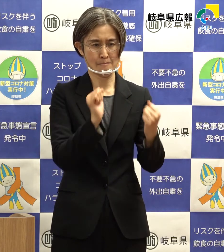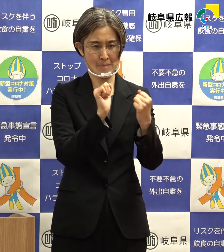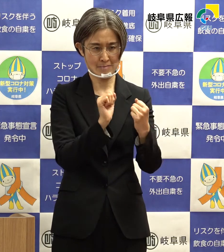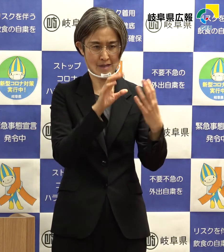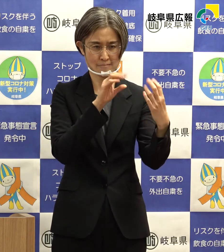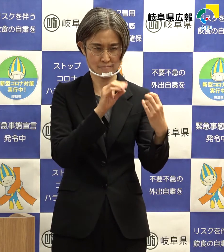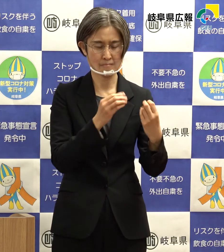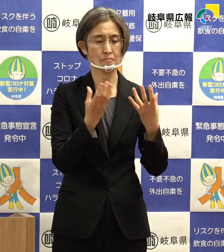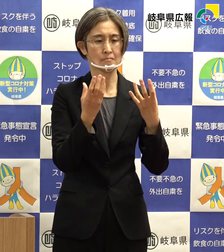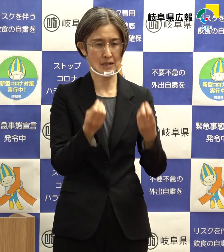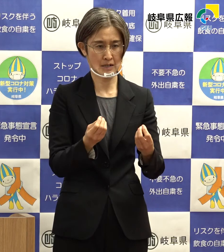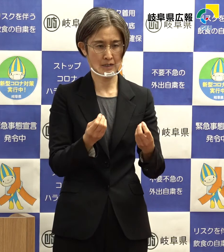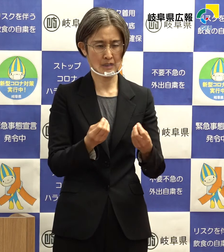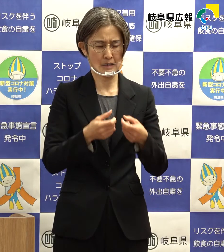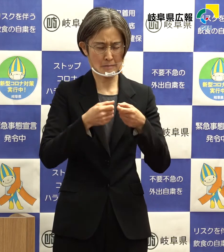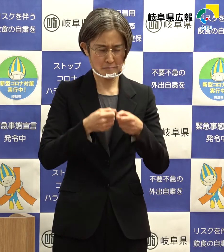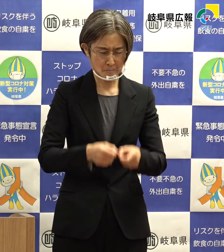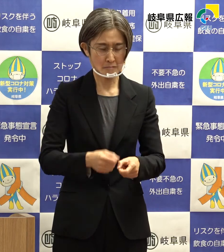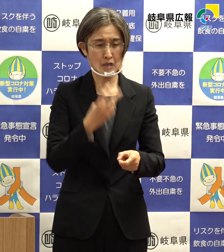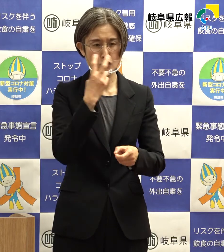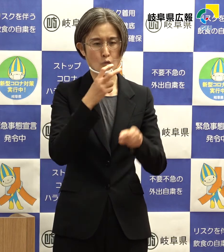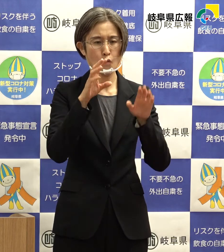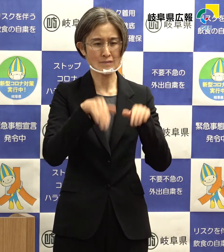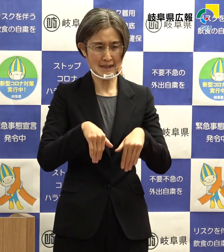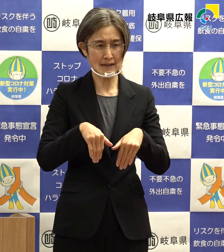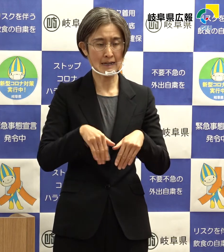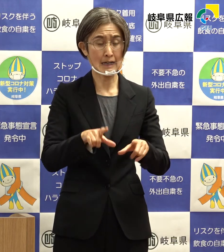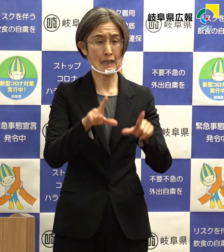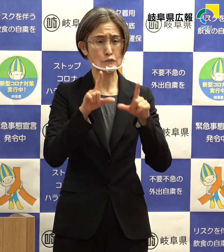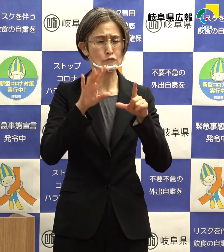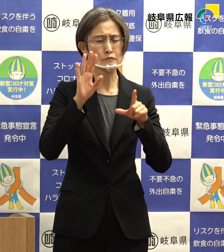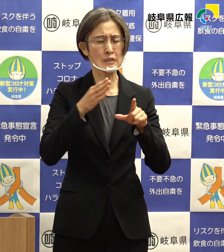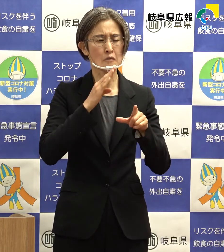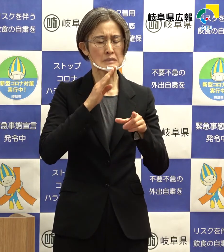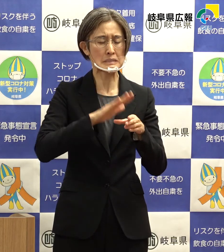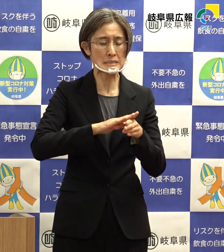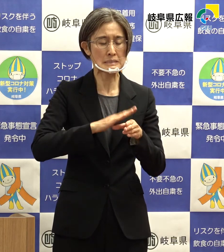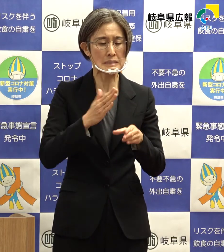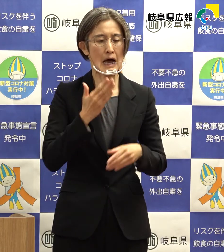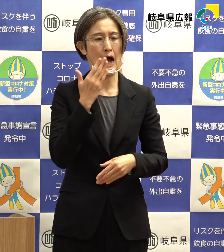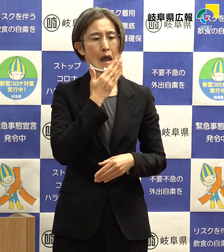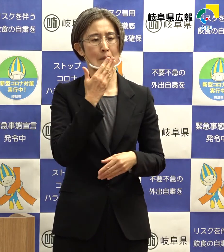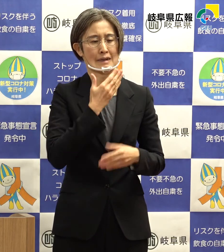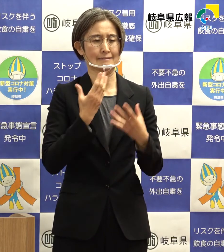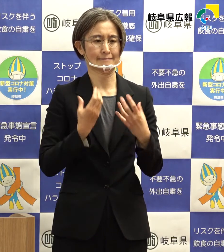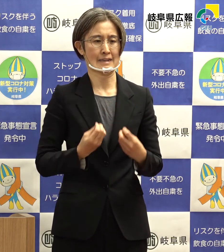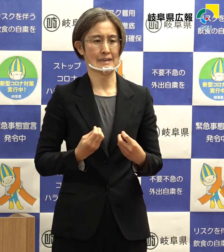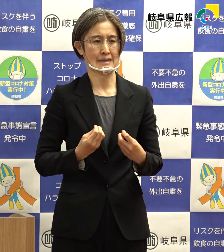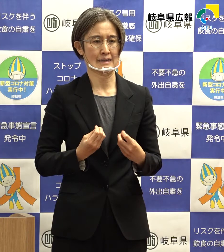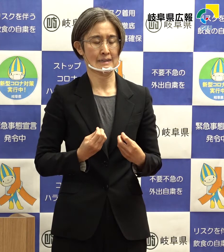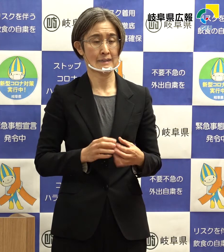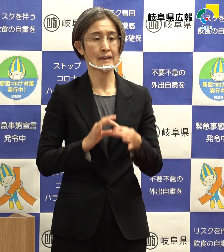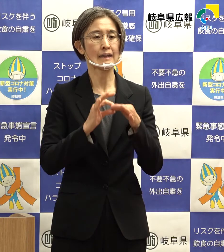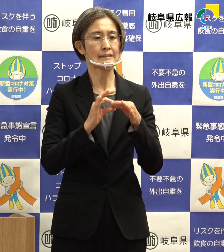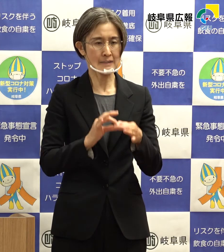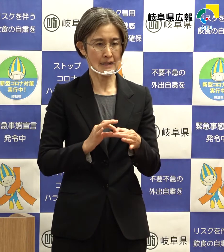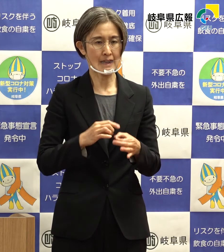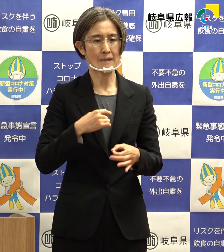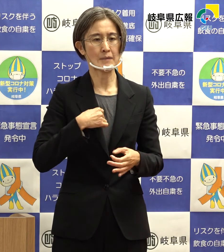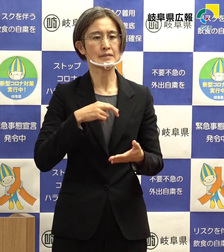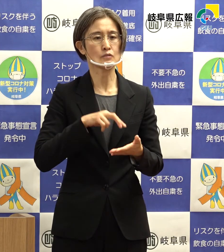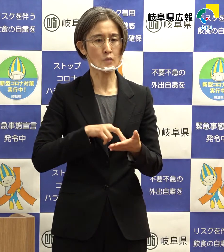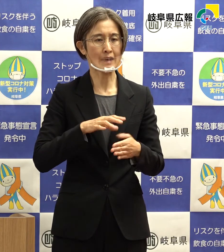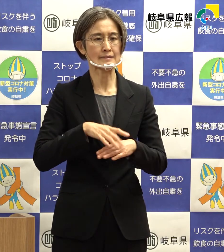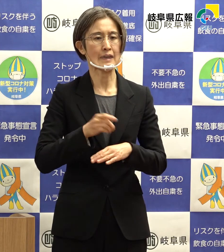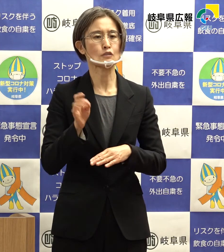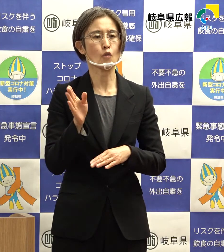ね、徹底調査したということで甘かったわけでありますので、もう私はもう最初から第三者でやるべきだ